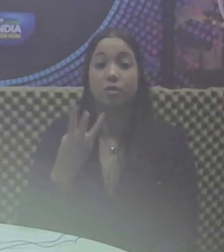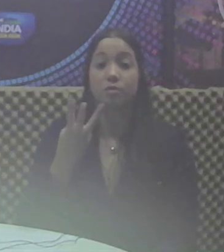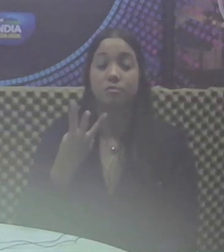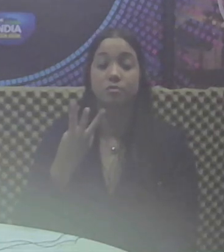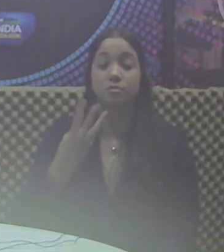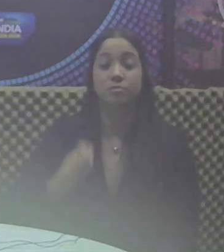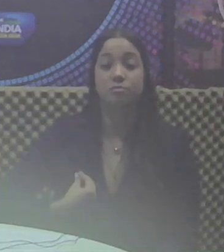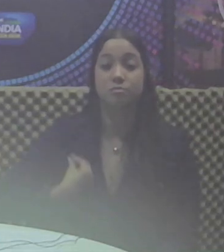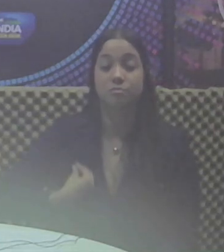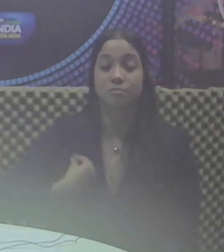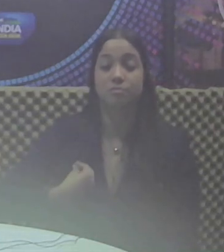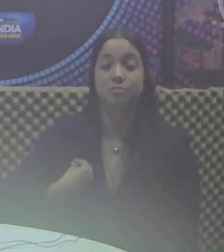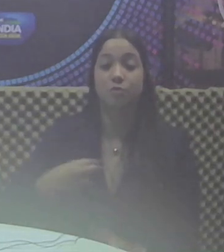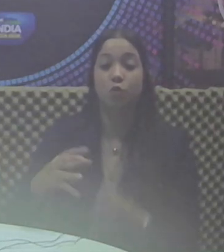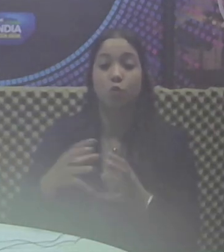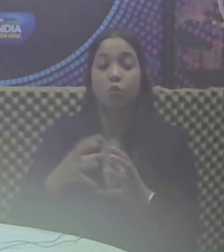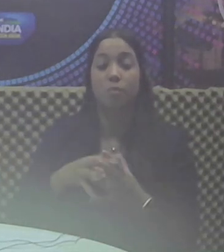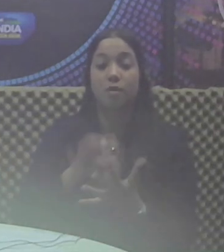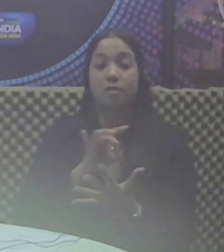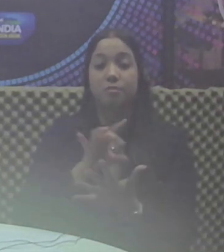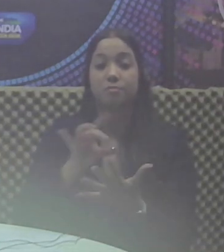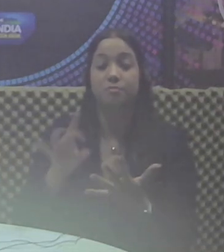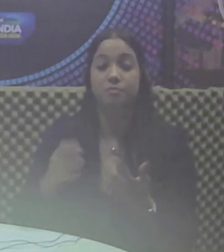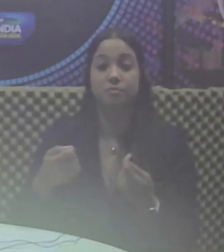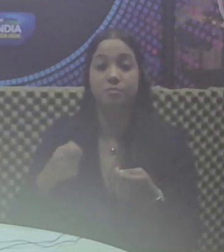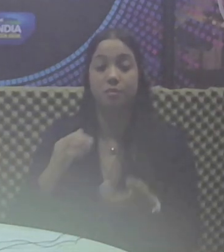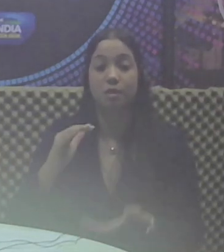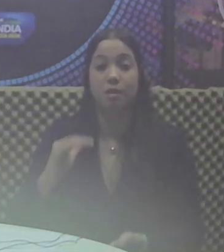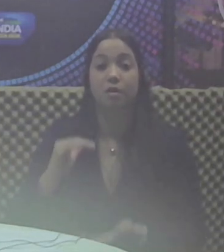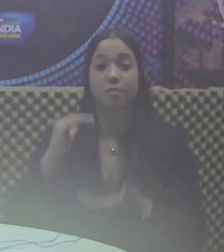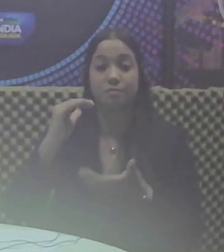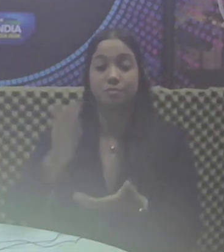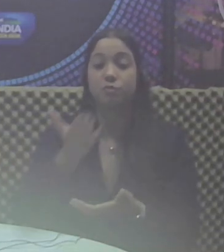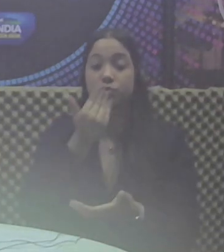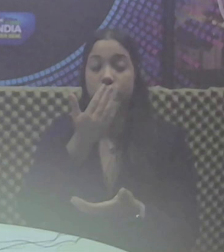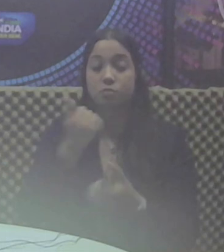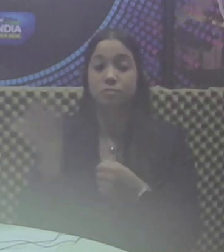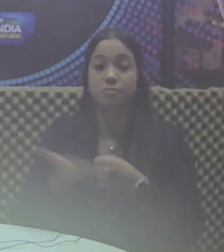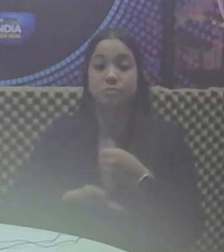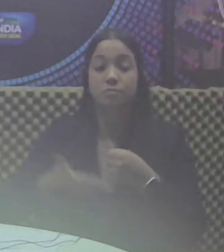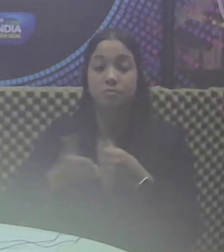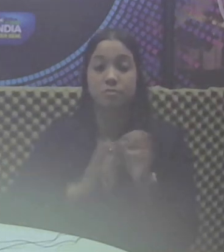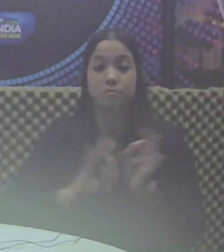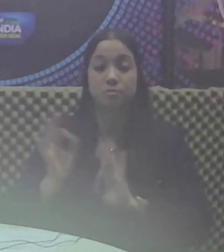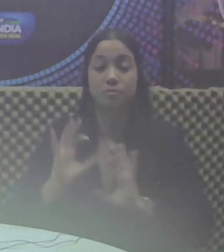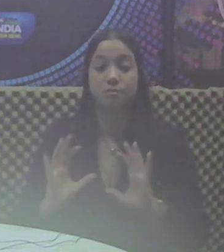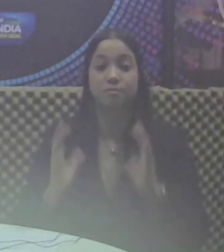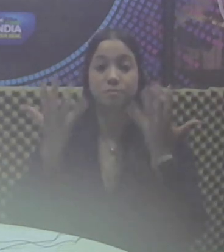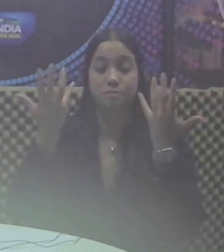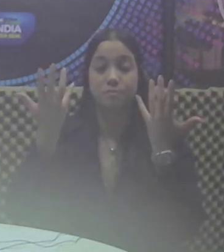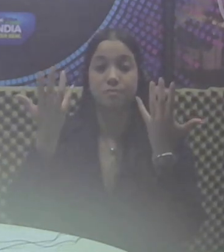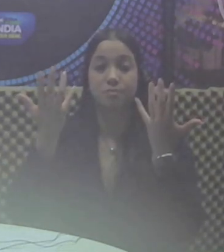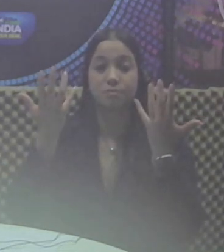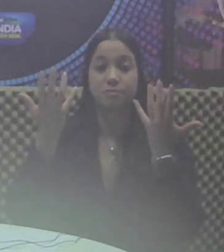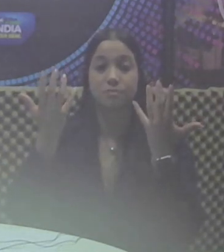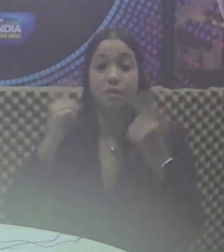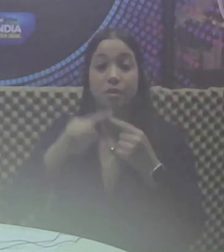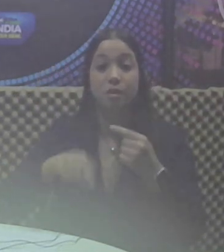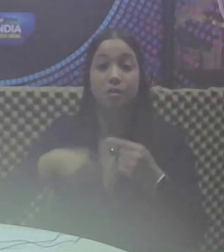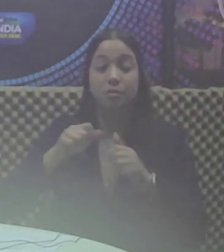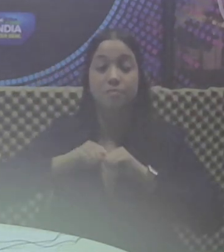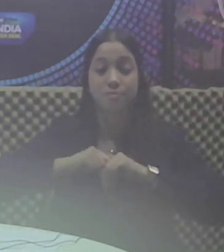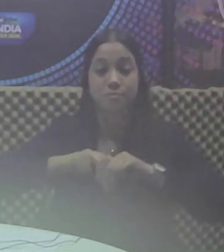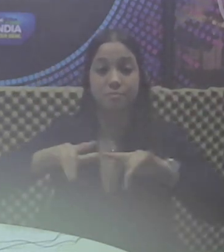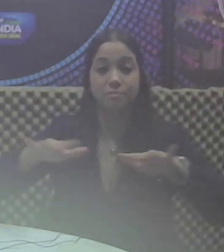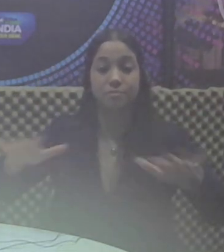físicos. Cada equipe inscrita deverá entregar uma cesta básica à organização do evento, para posterior distribuição